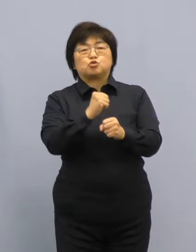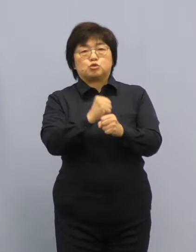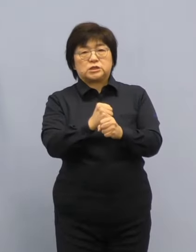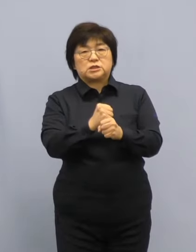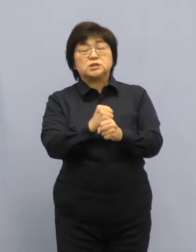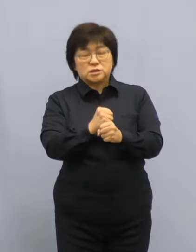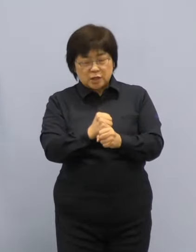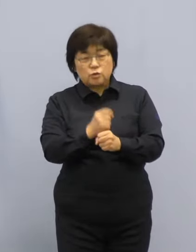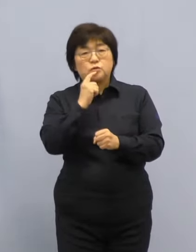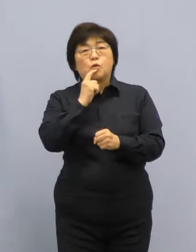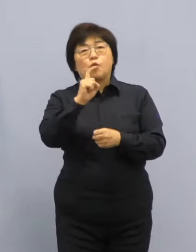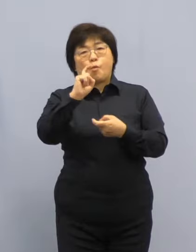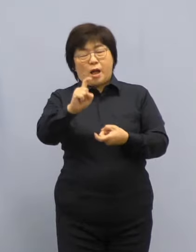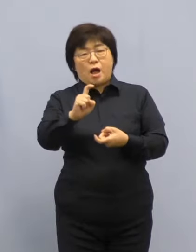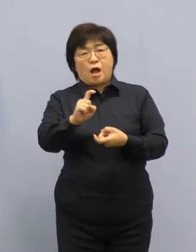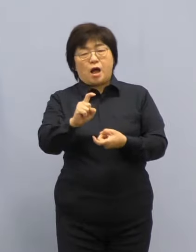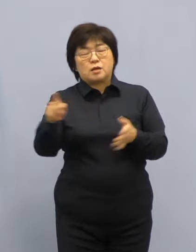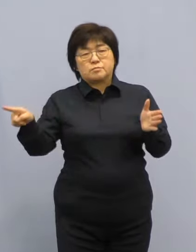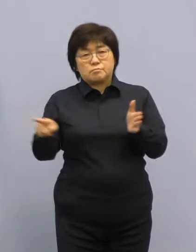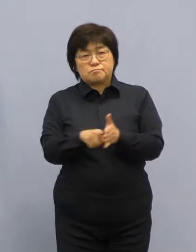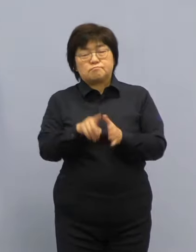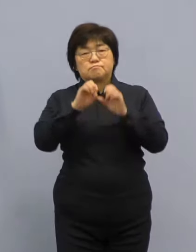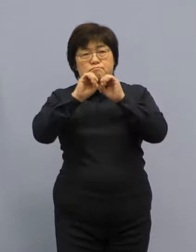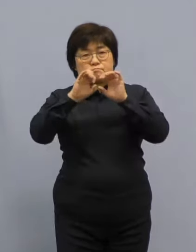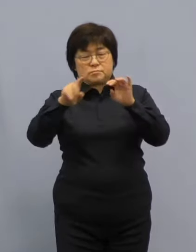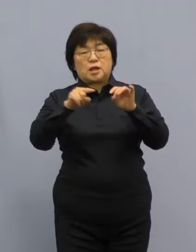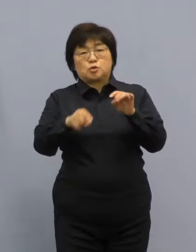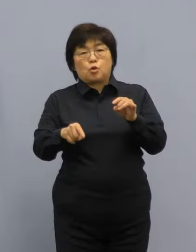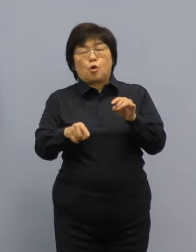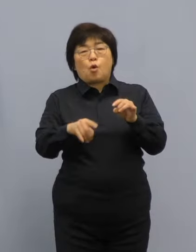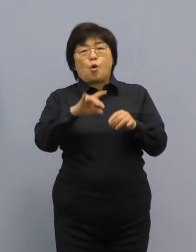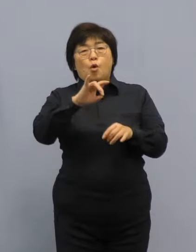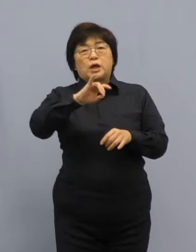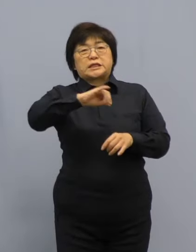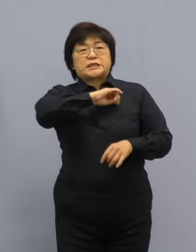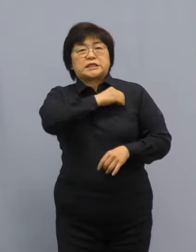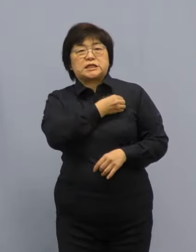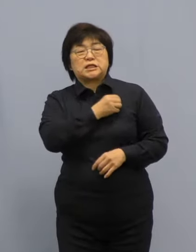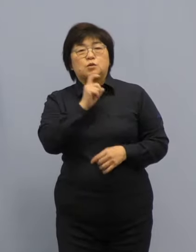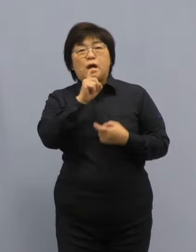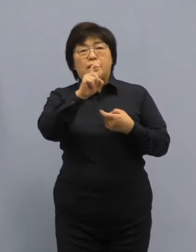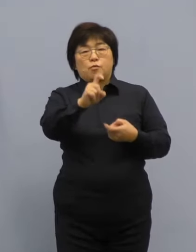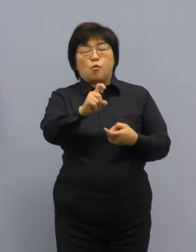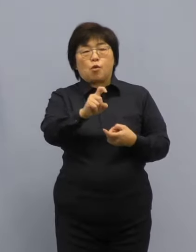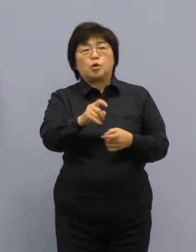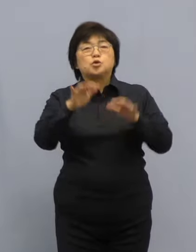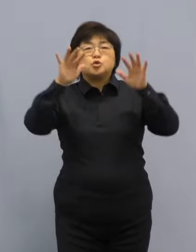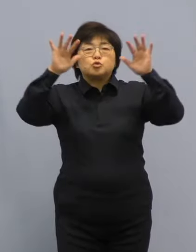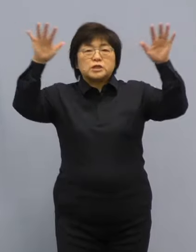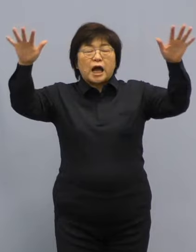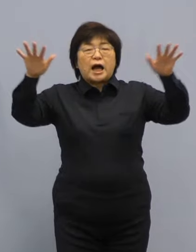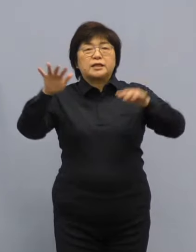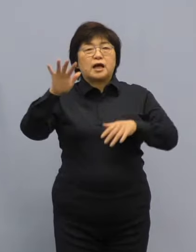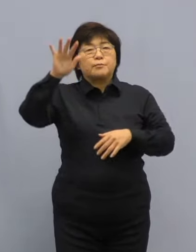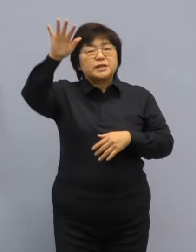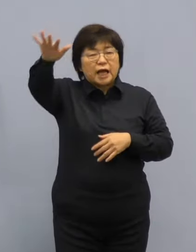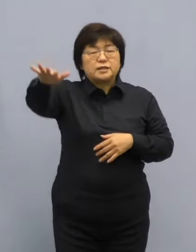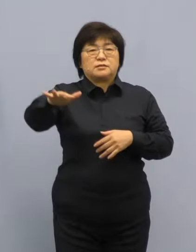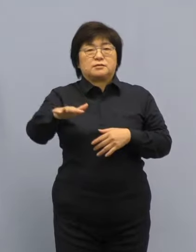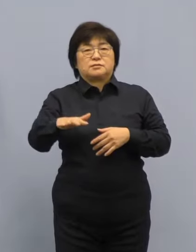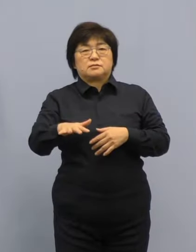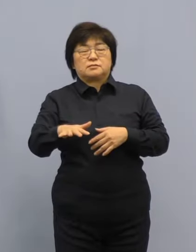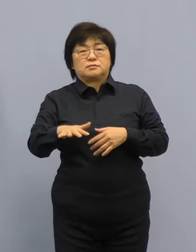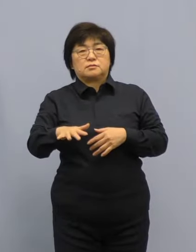ーズをよく使いますけれども、そのキーワードを含む新しい長崎県づくりで豊かな未来という政策も掲